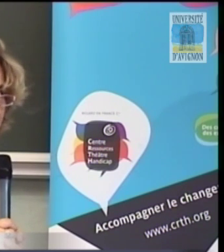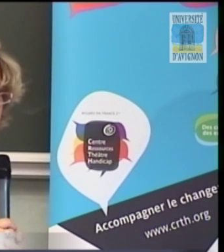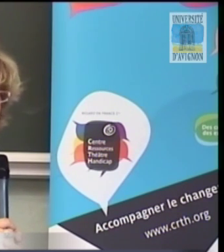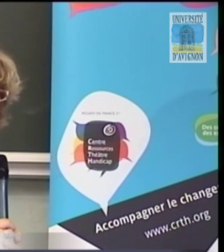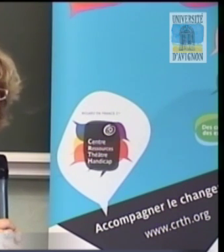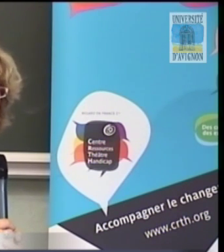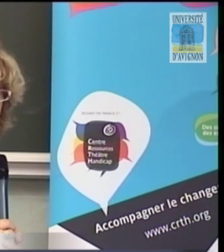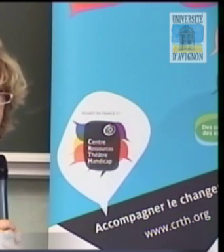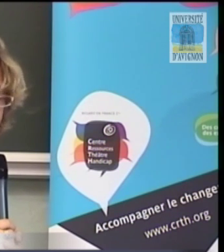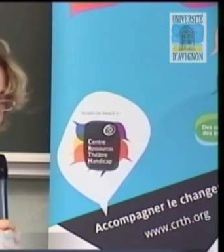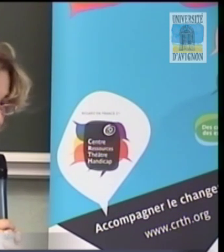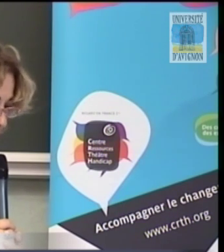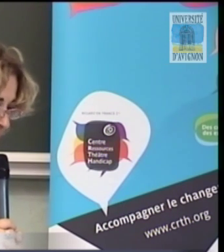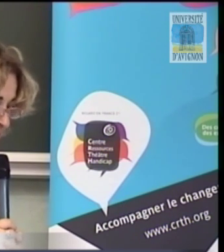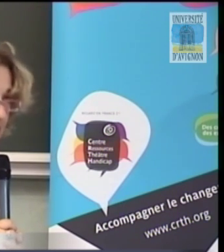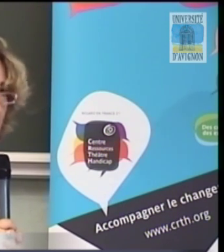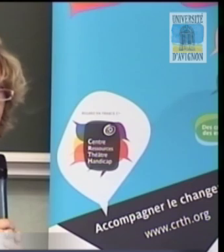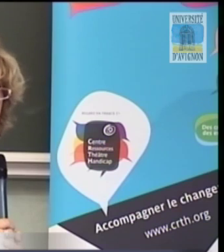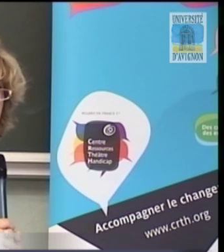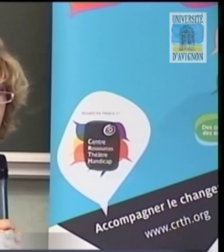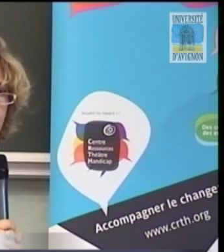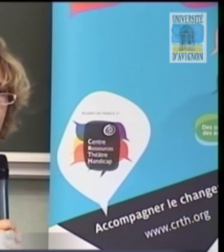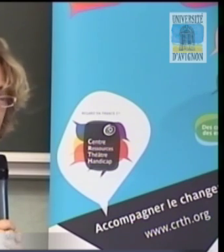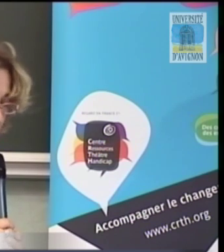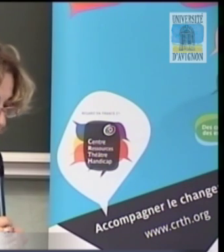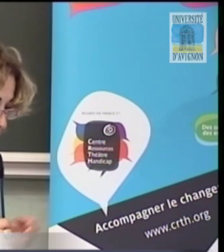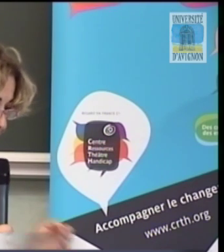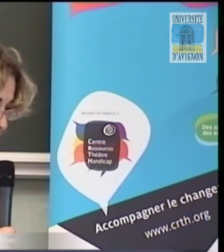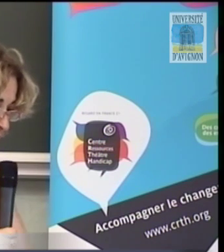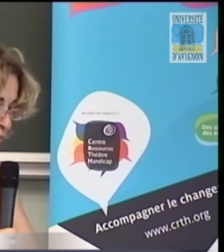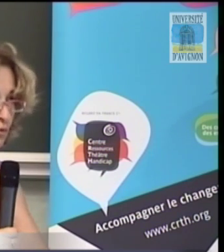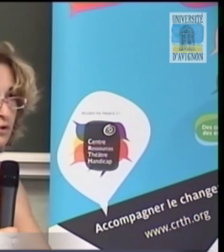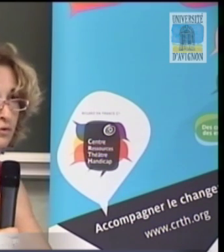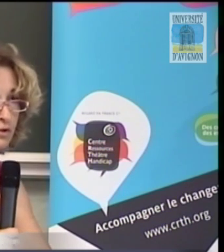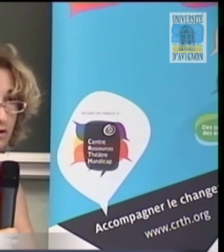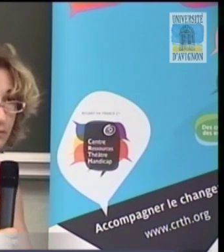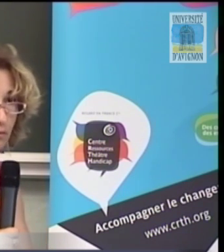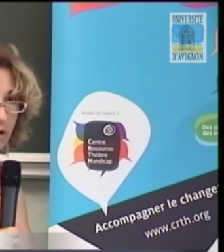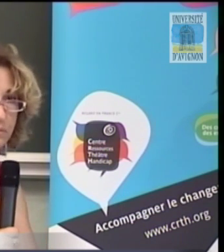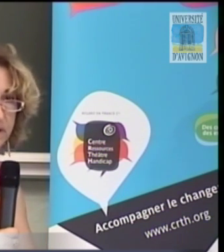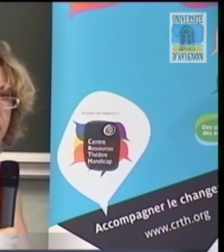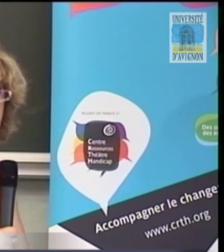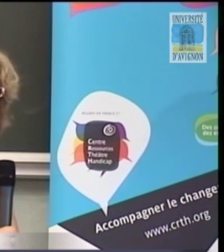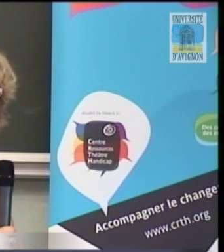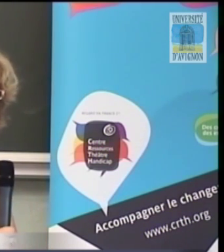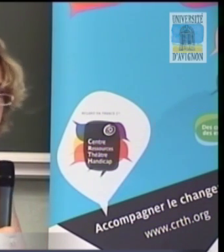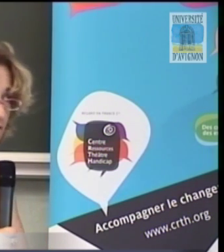personnes qui s'investissent pour la gommer. C'est le fait de tous. Beaucoup de choses se font par le